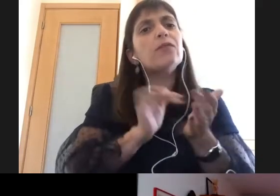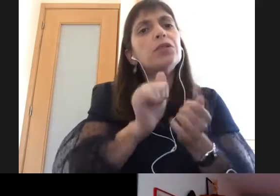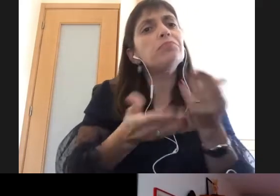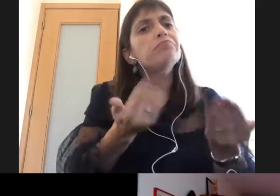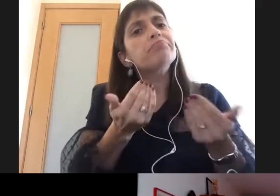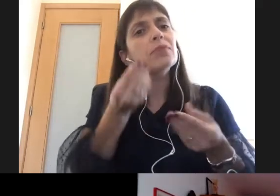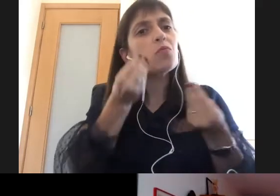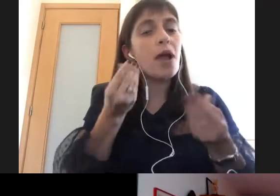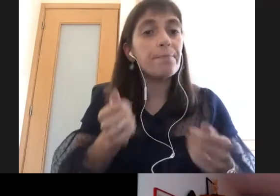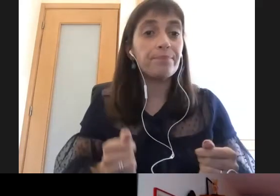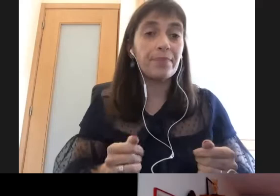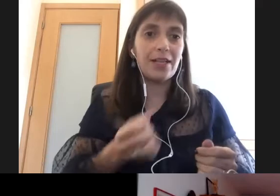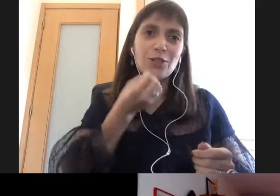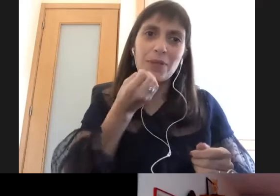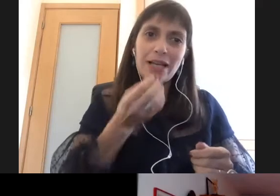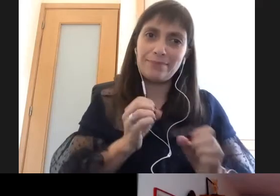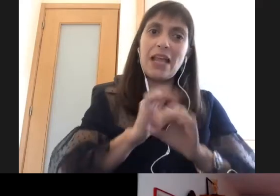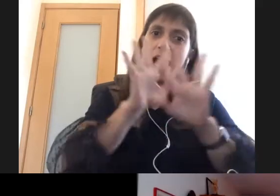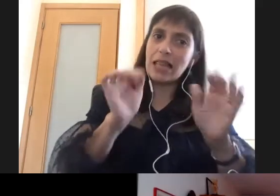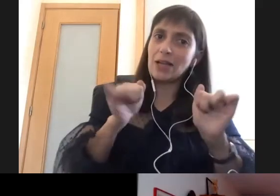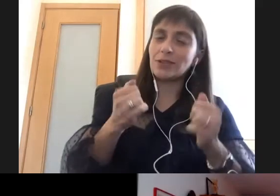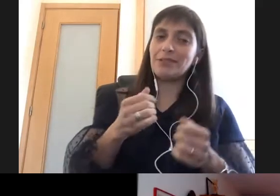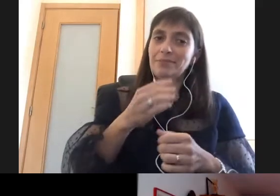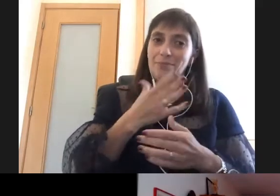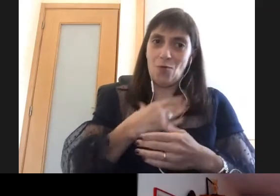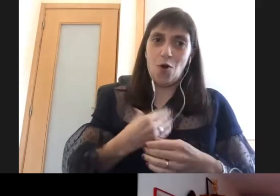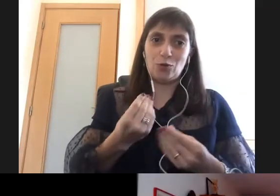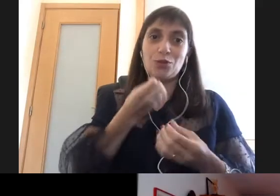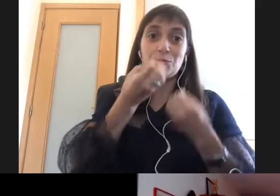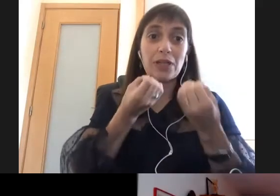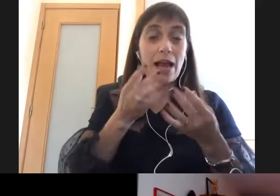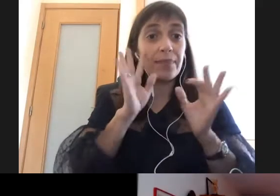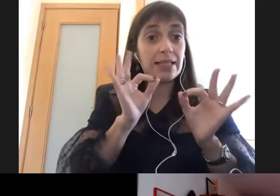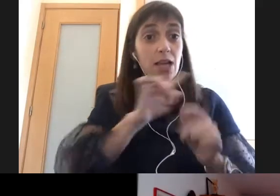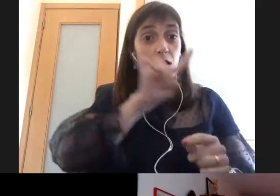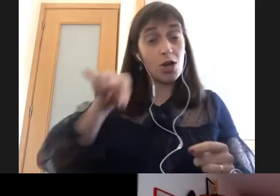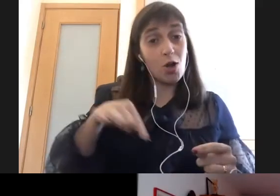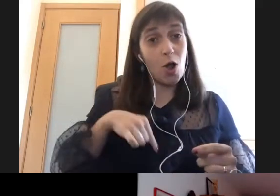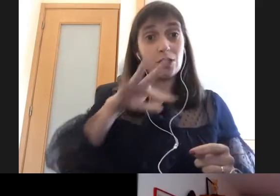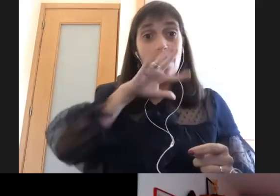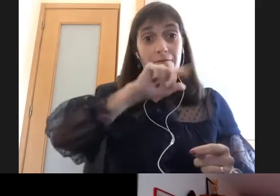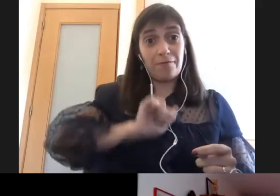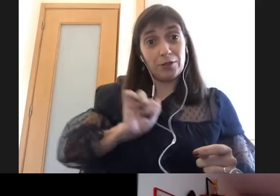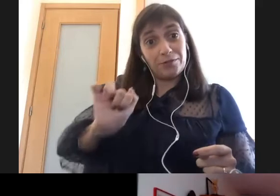É claro, com um prazer. Antes de tudo, nós somos filhos dos portugueses, né? Então,